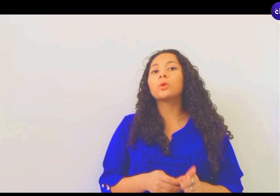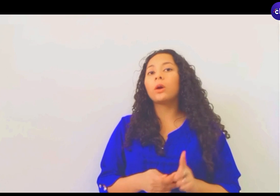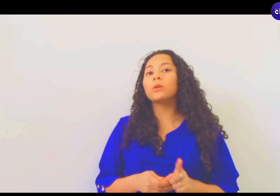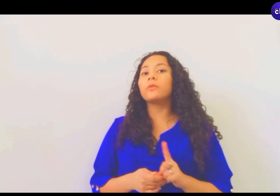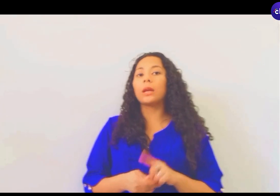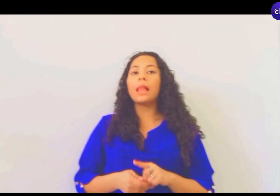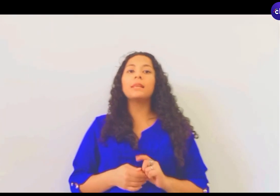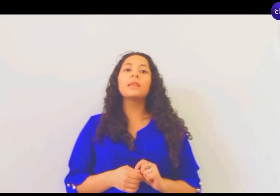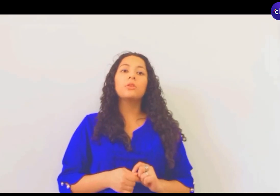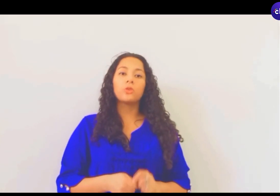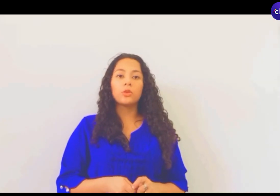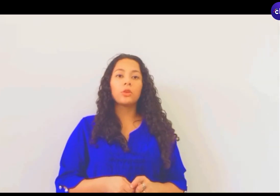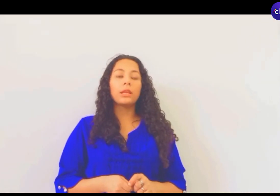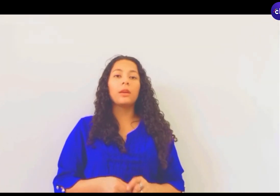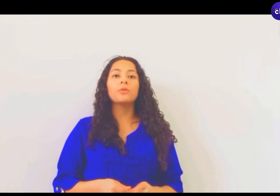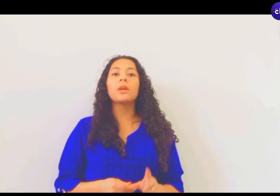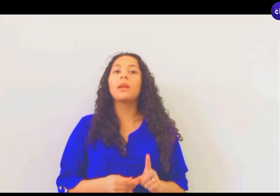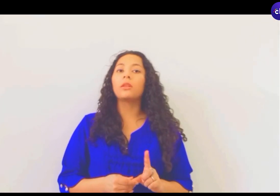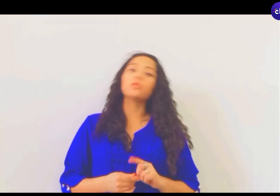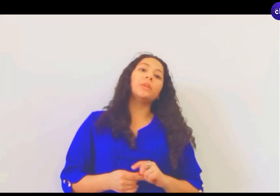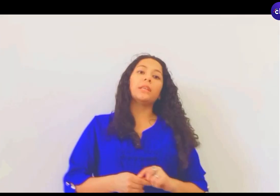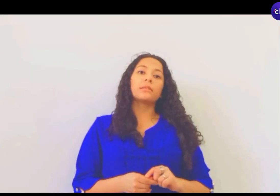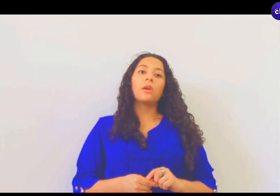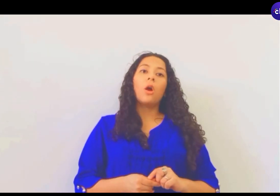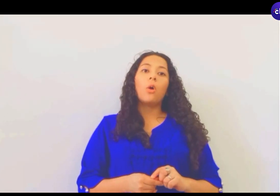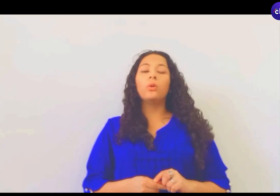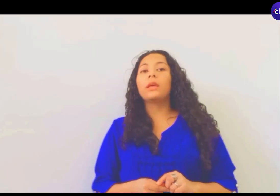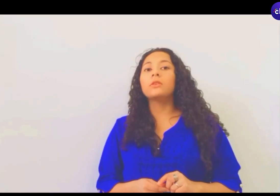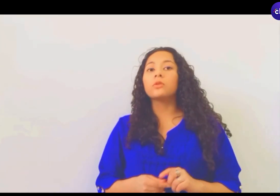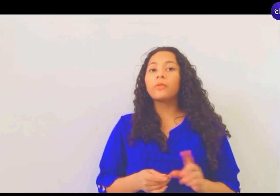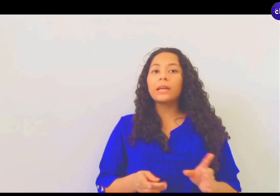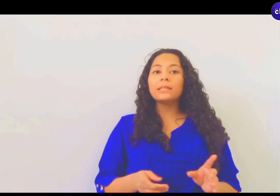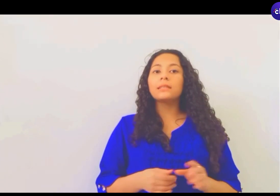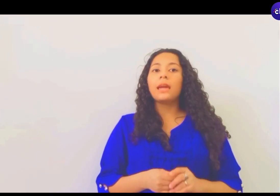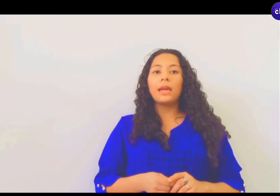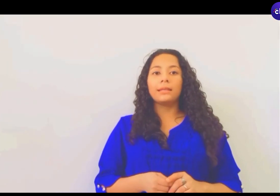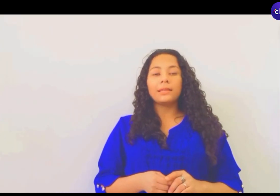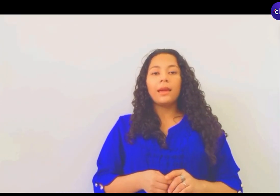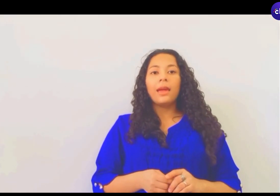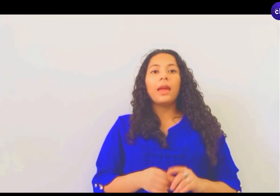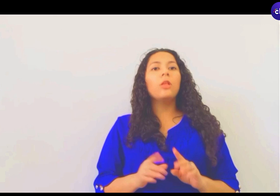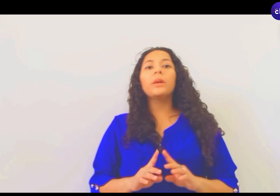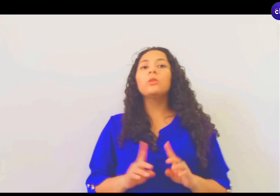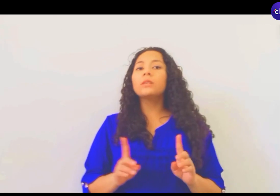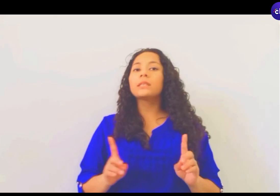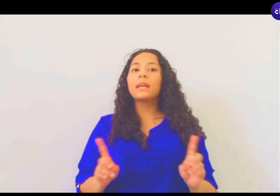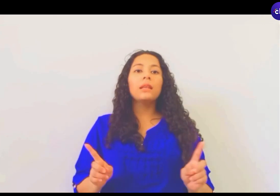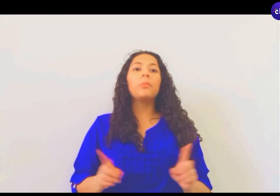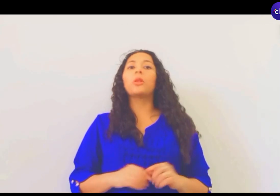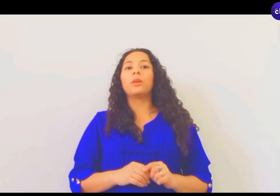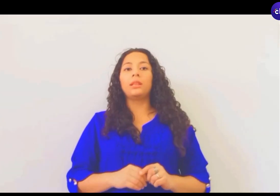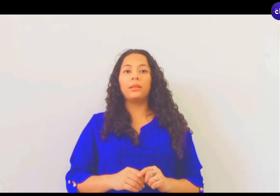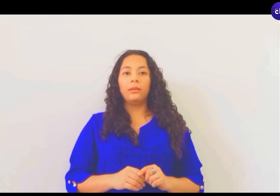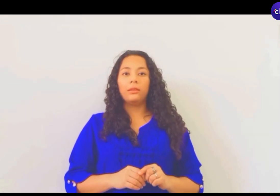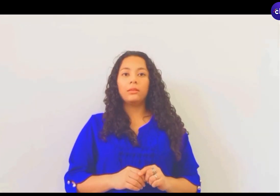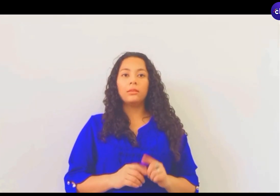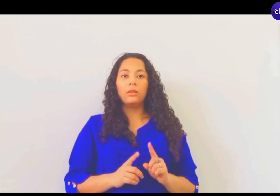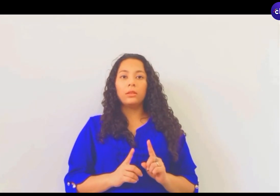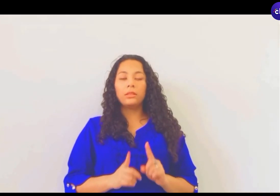Juegos Florales Sonsonatecos en el 2010. Una de sus frases es: el hombre no es grande por lo que tiene, sino